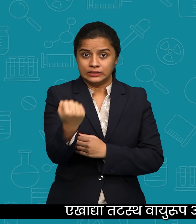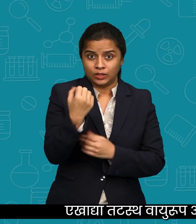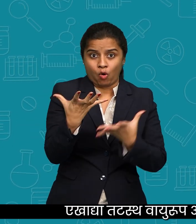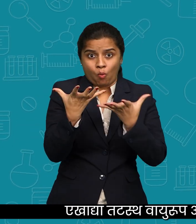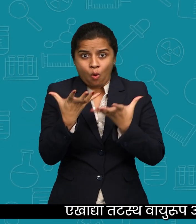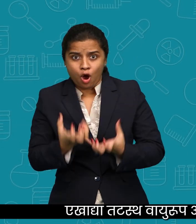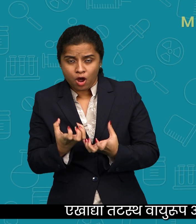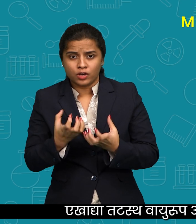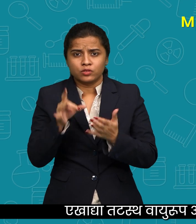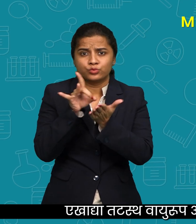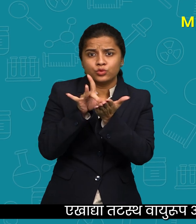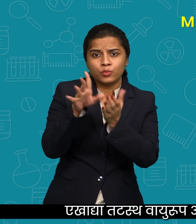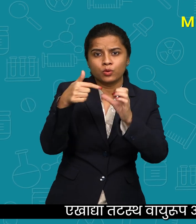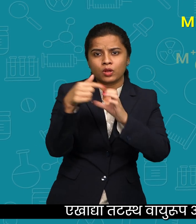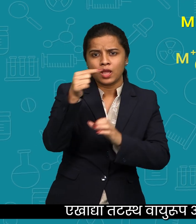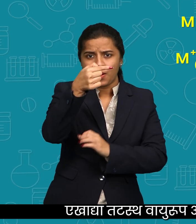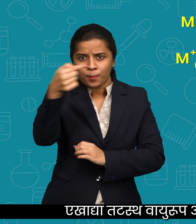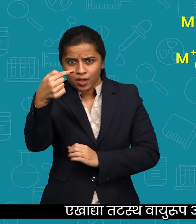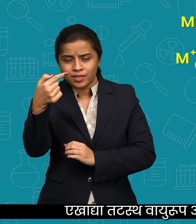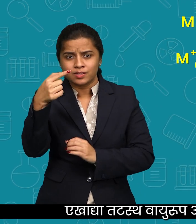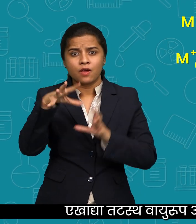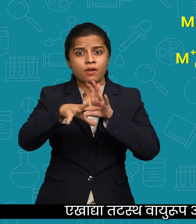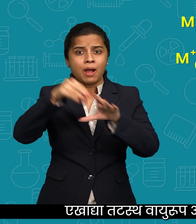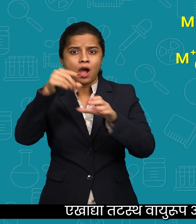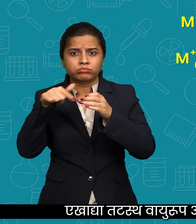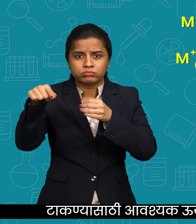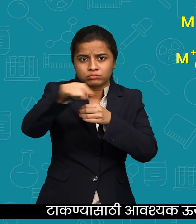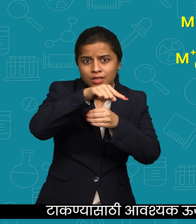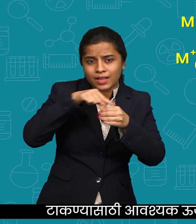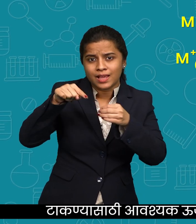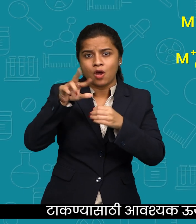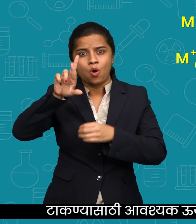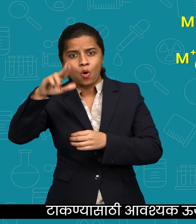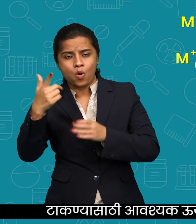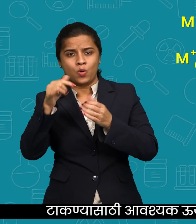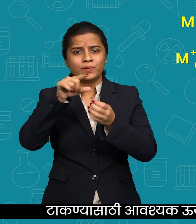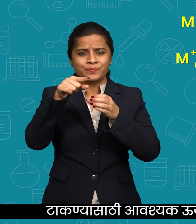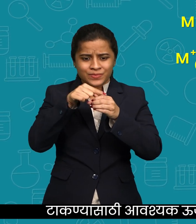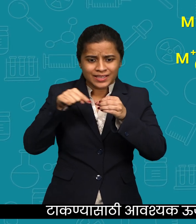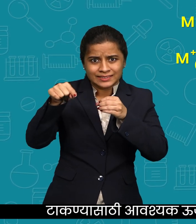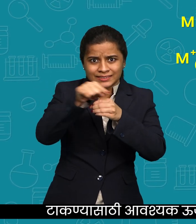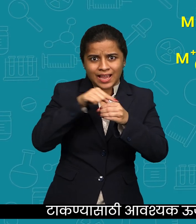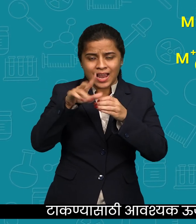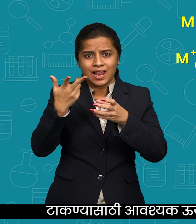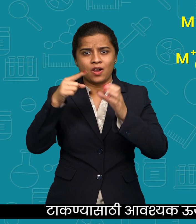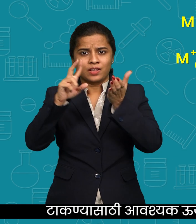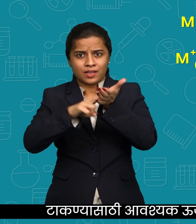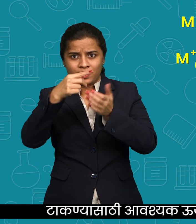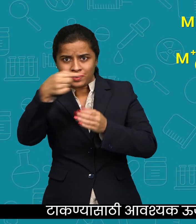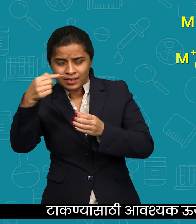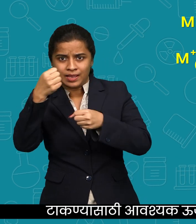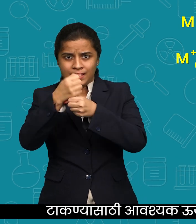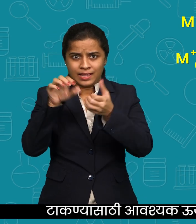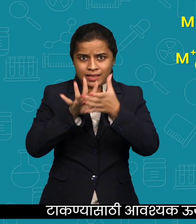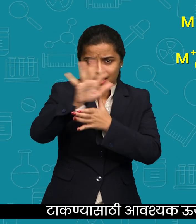एखाद्या तटस्थ वायुरूप अणूच्या बाह्यतम कक्षेतून इलेक्ट्रॉन काढून टाकण्यासाठी आवश्यक ऊर्जा आयनीकरण ऊर्जा म्हणून